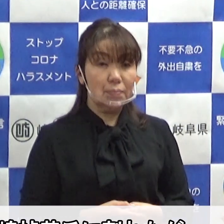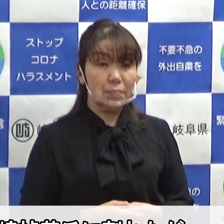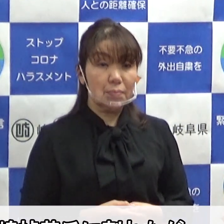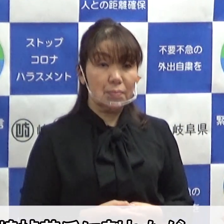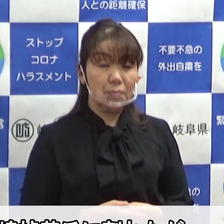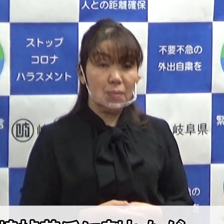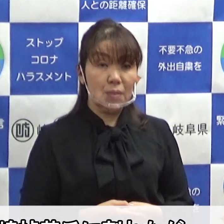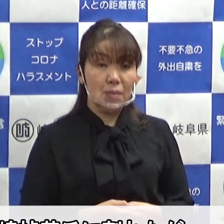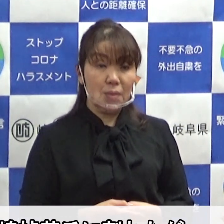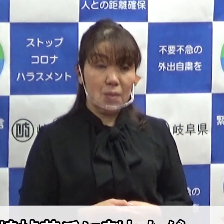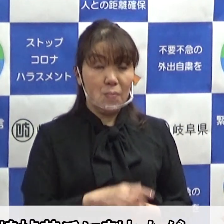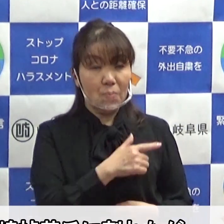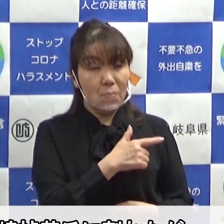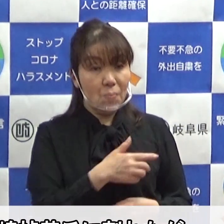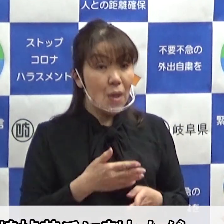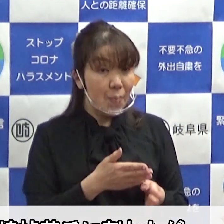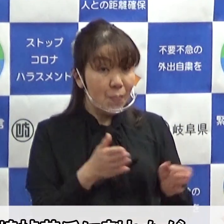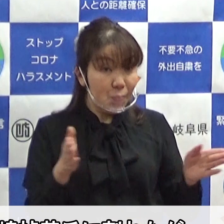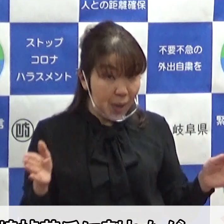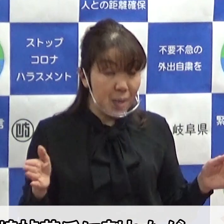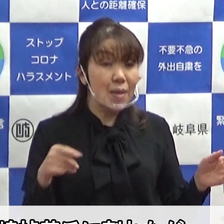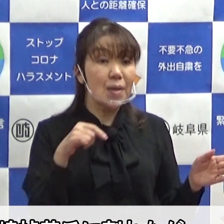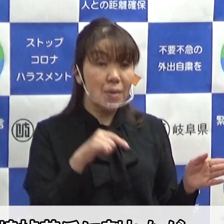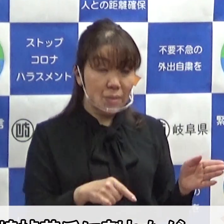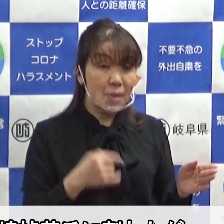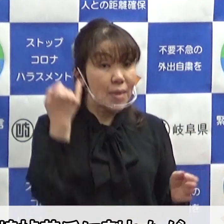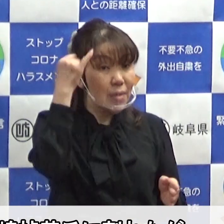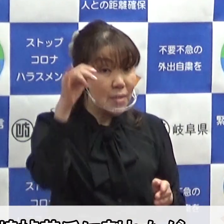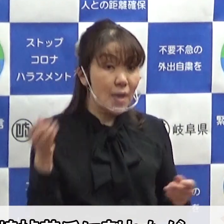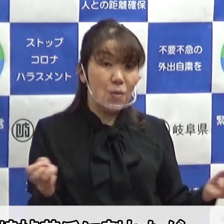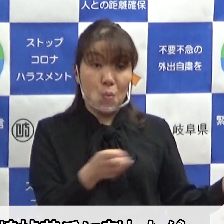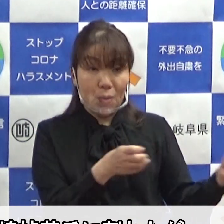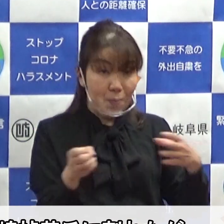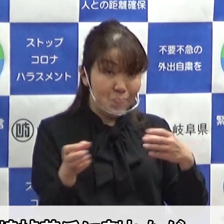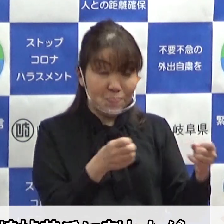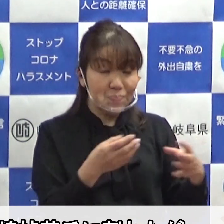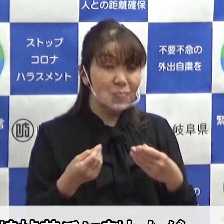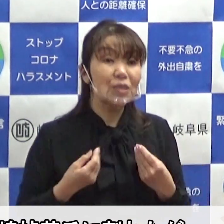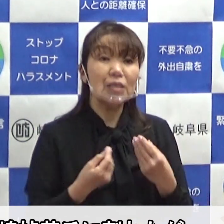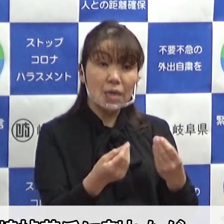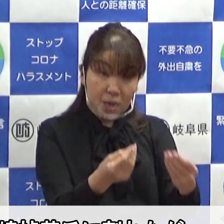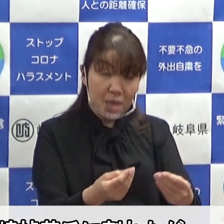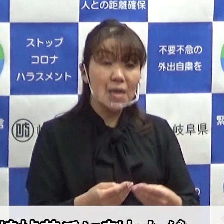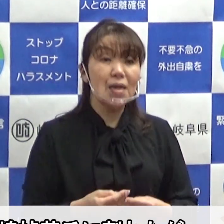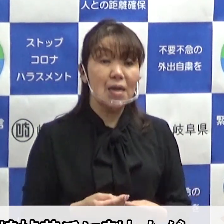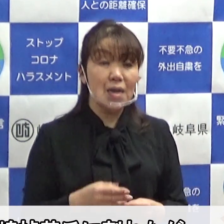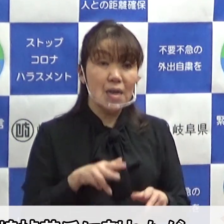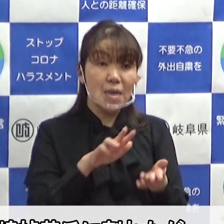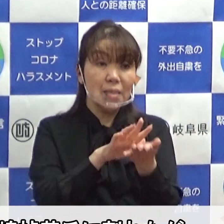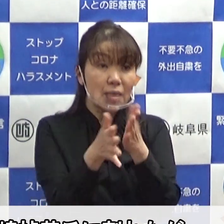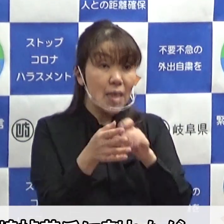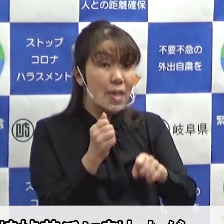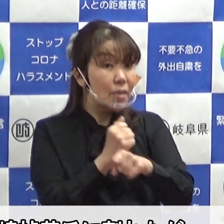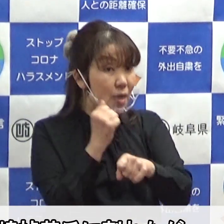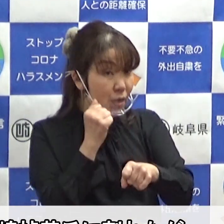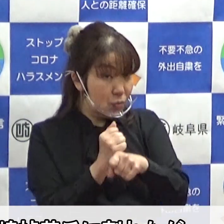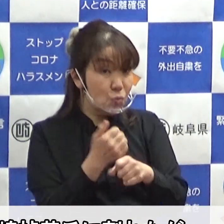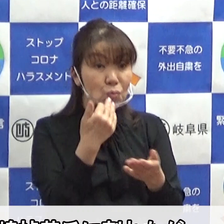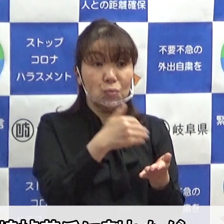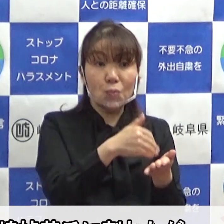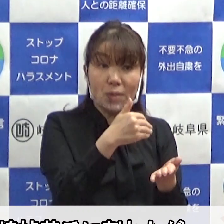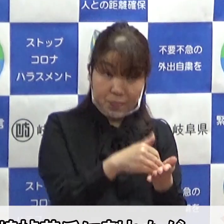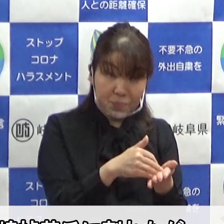風通しよくですね、意見交換をしながら、政策なり予算なりです